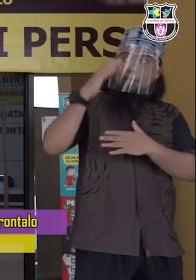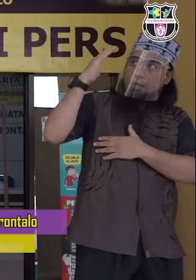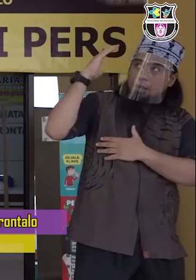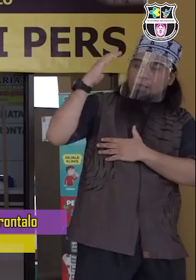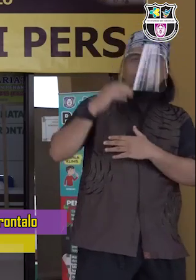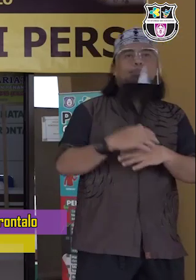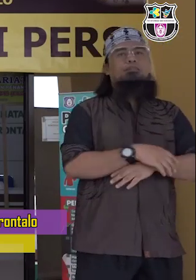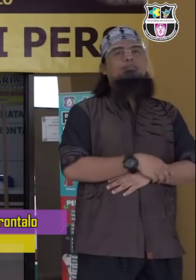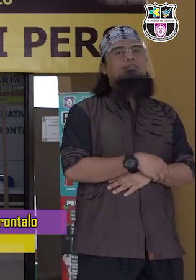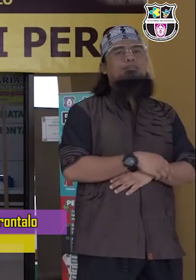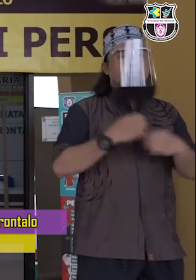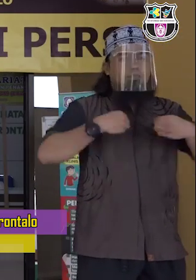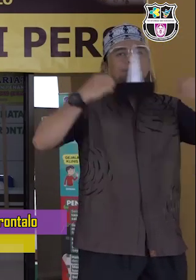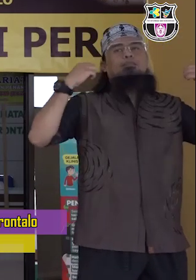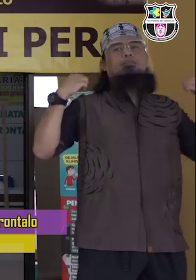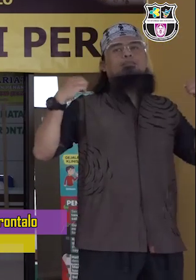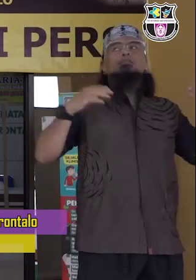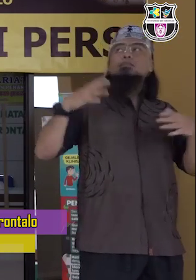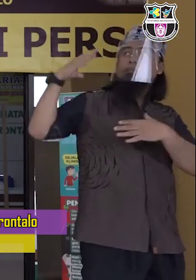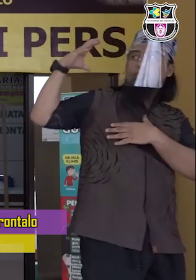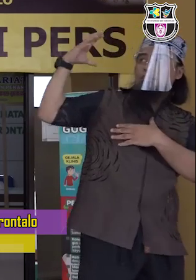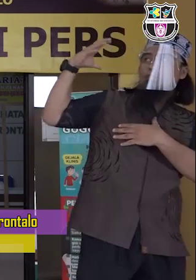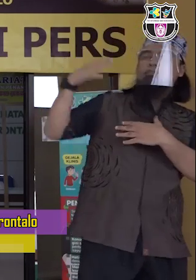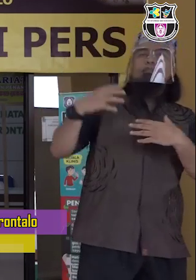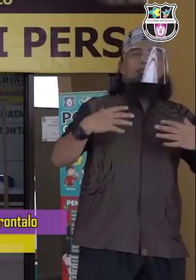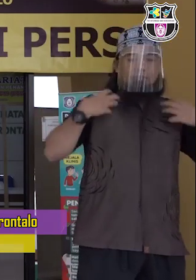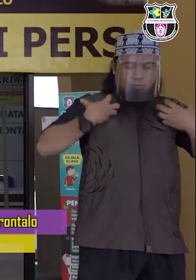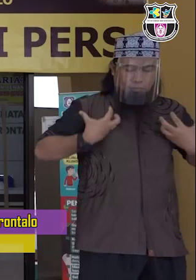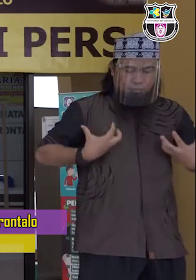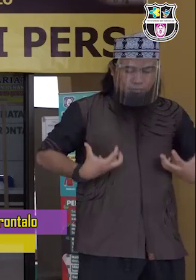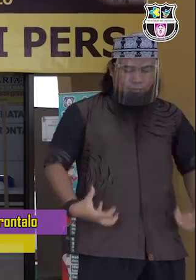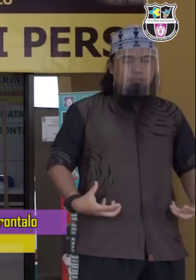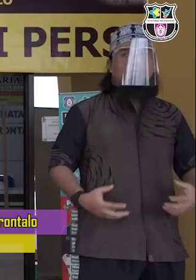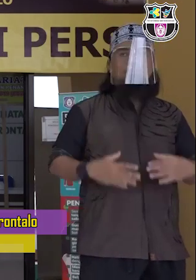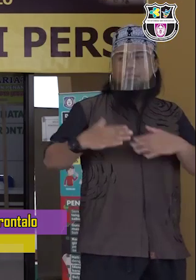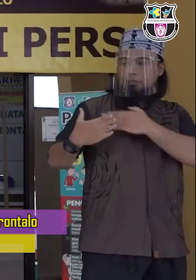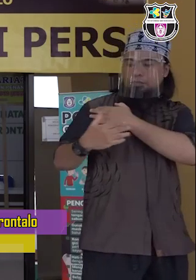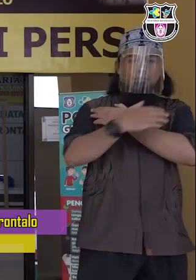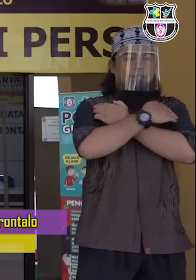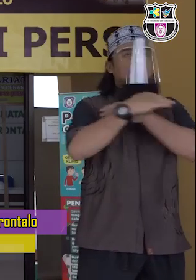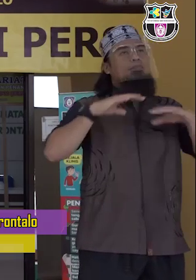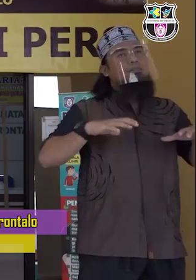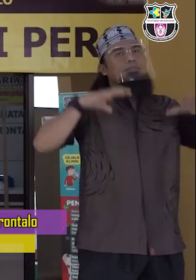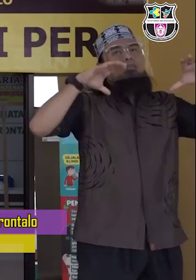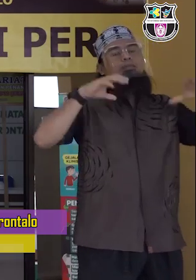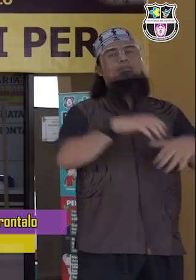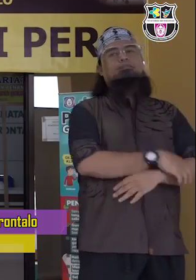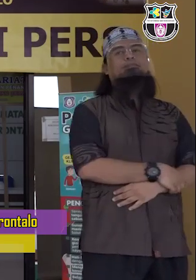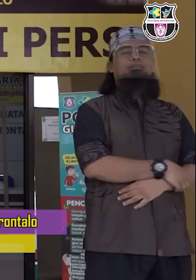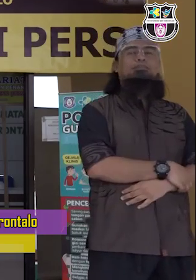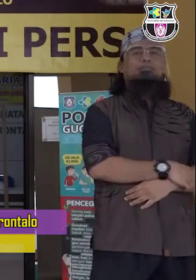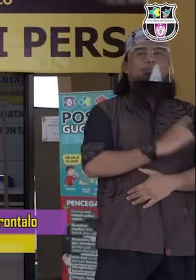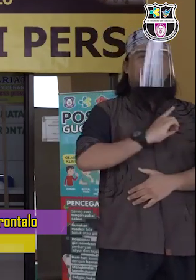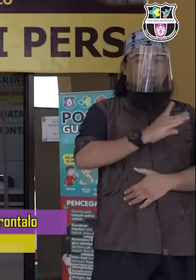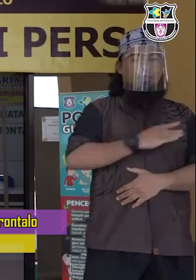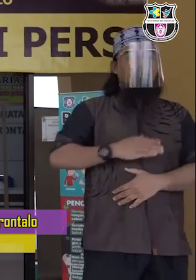jam 9 sampai jam 10 selama 15 menit, itu akan meningkatkan imun kita. Dan satu hal, jangan lupa